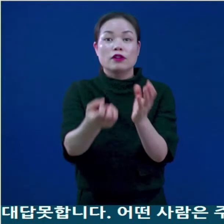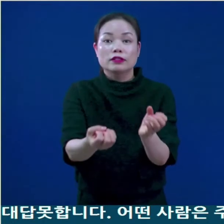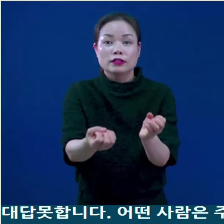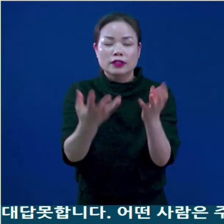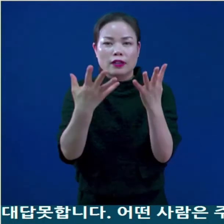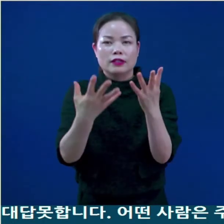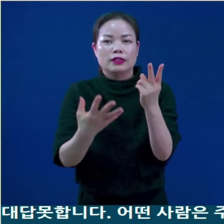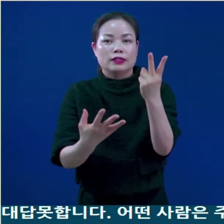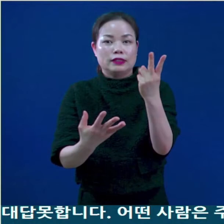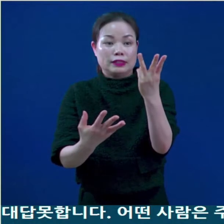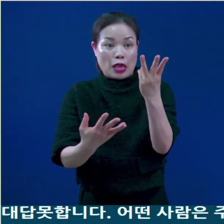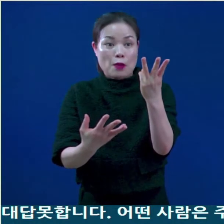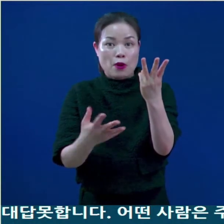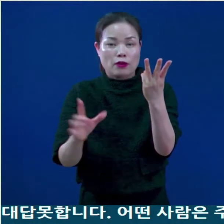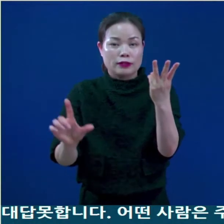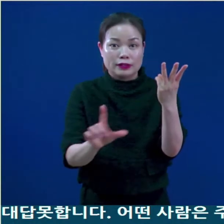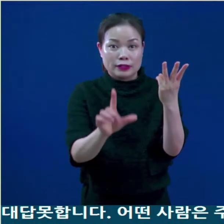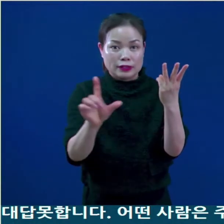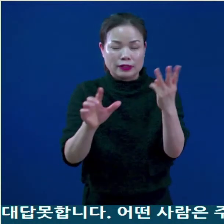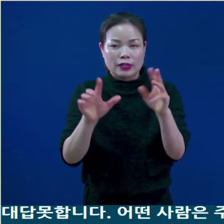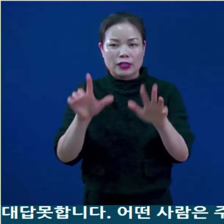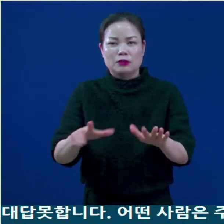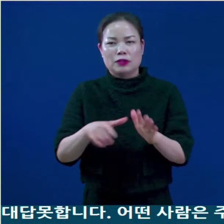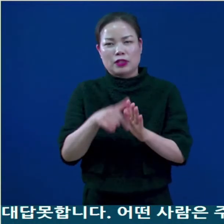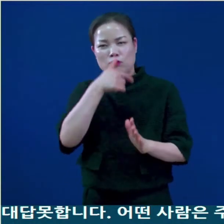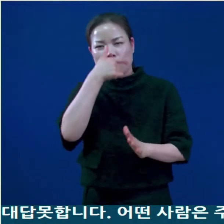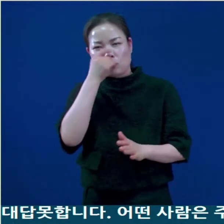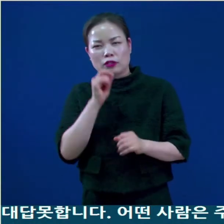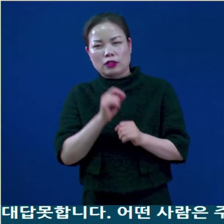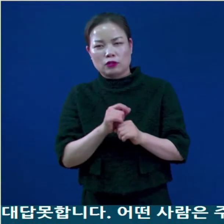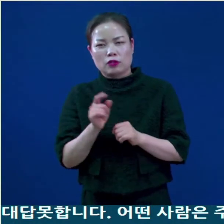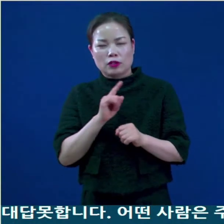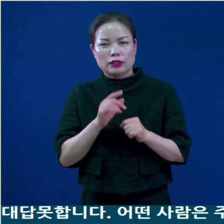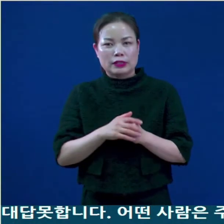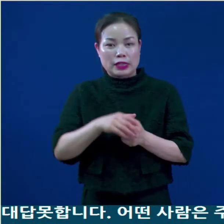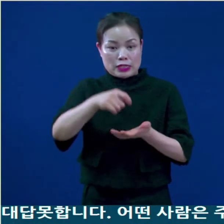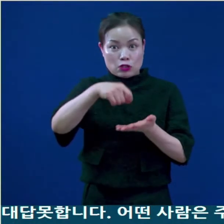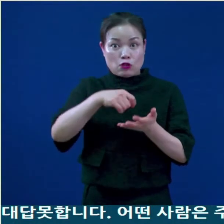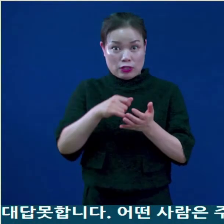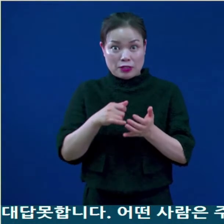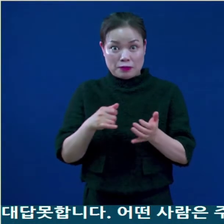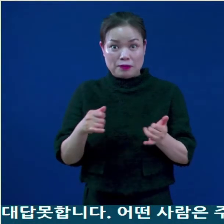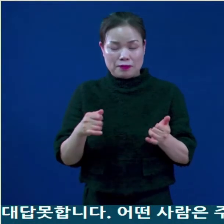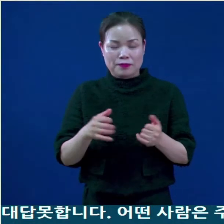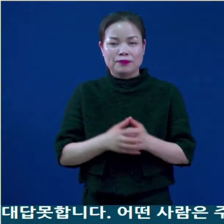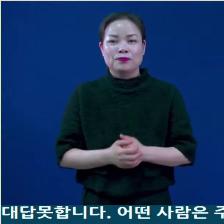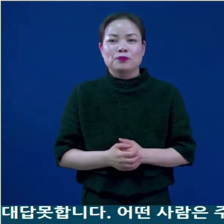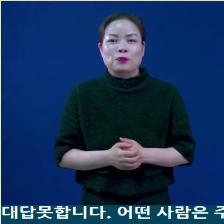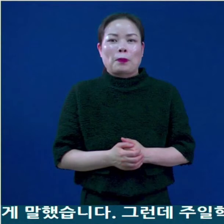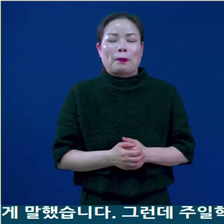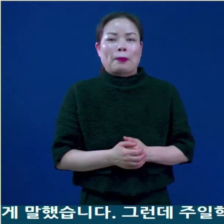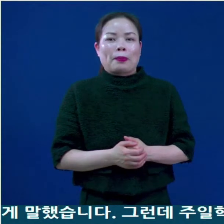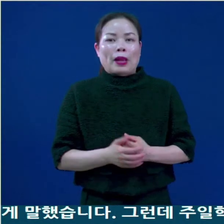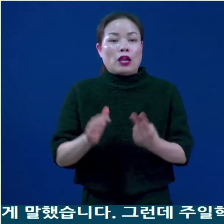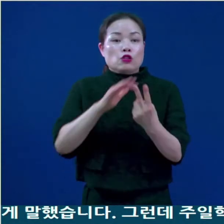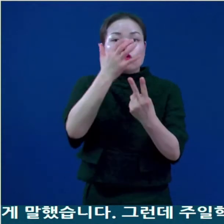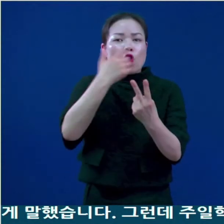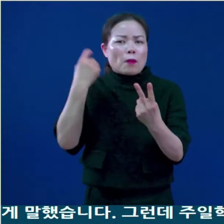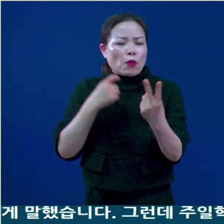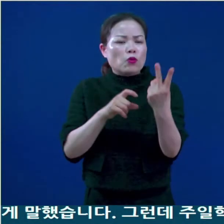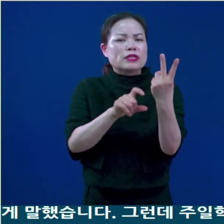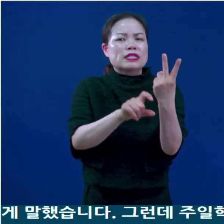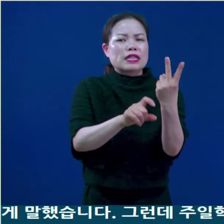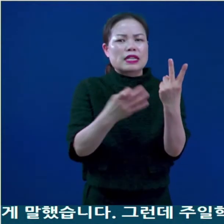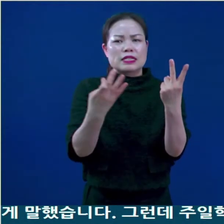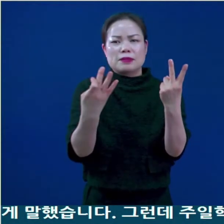3번 보내셔요. 오늘 좀 시간이 좀 모자라서 제가 조금 빨리 하겠습니다. 기록하실 분들 해주셔요. 요한복음